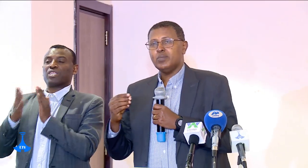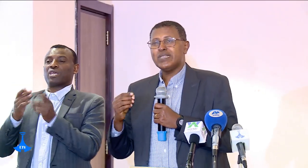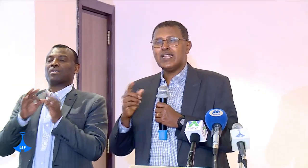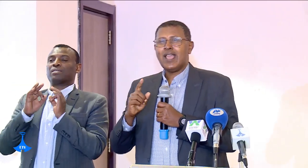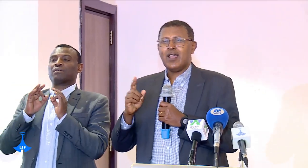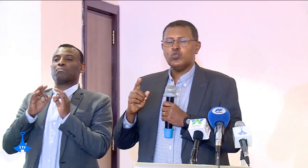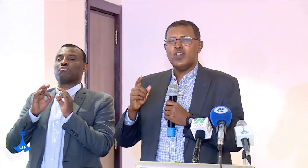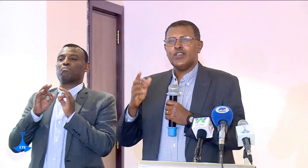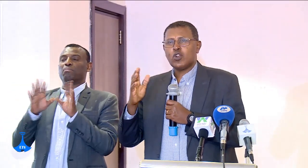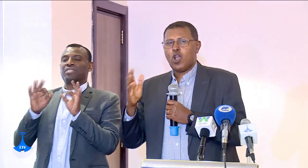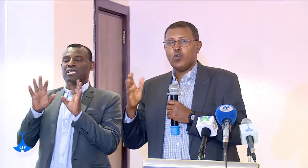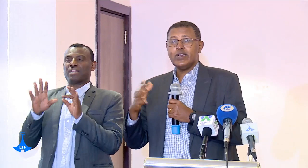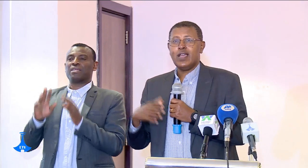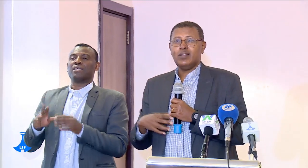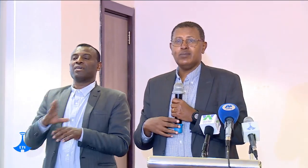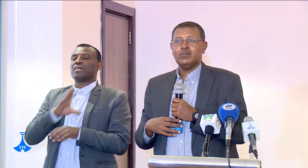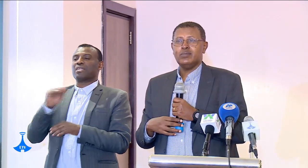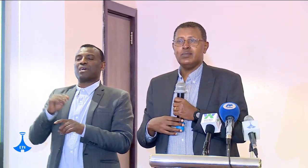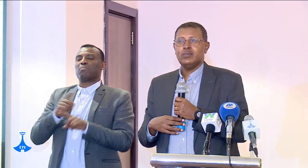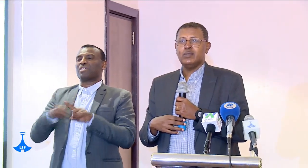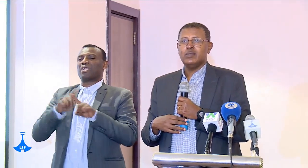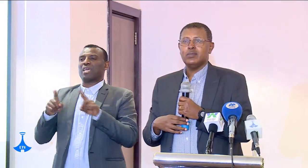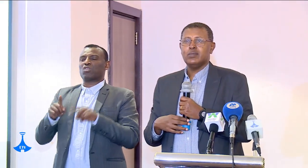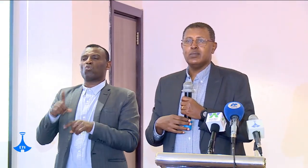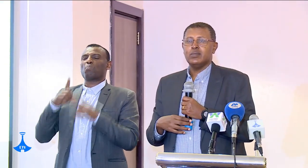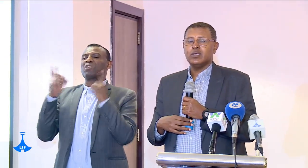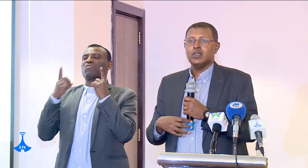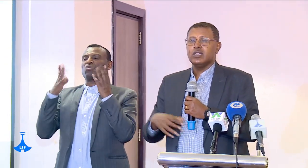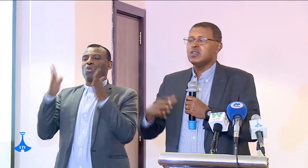እና በተለያዩ ተፈጥሯዊና